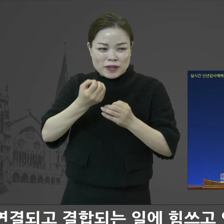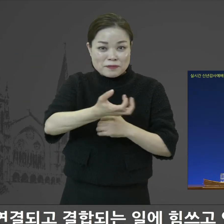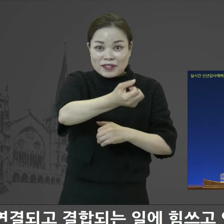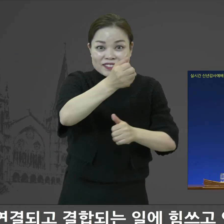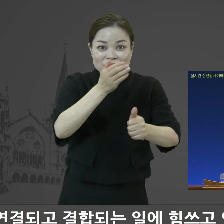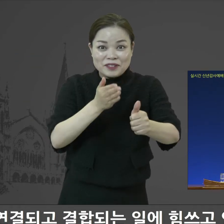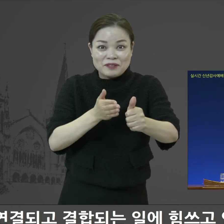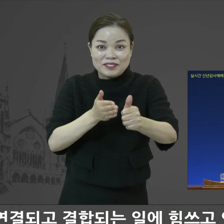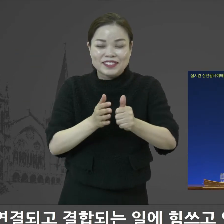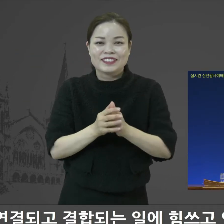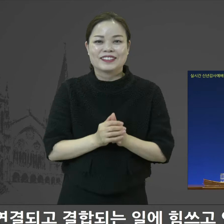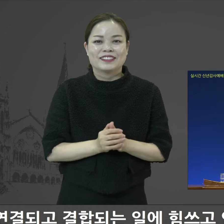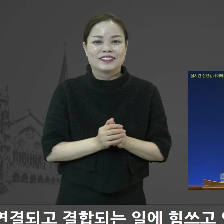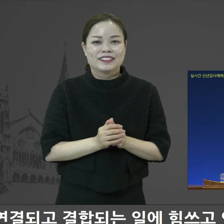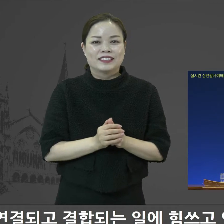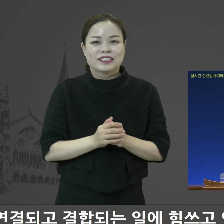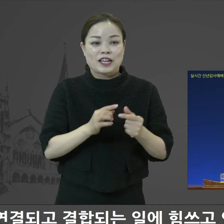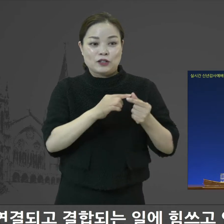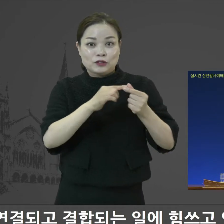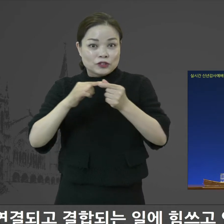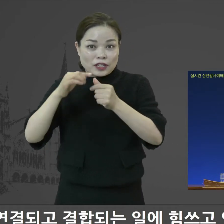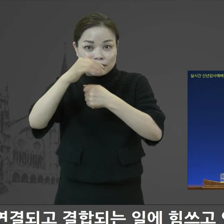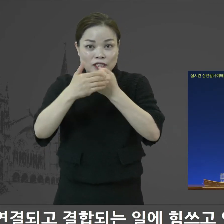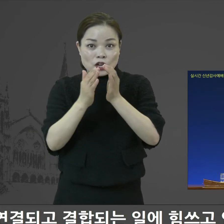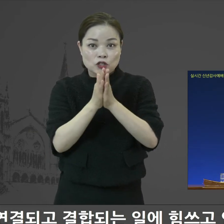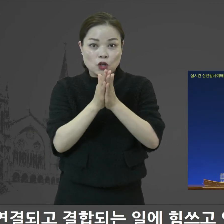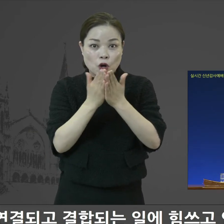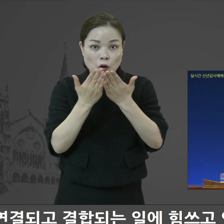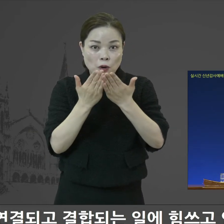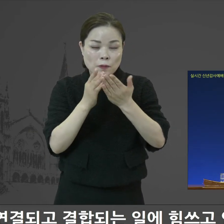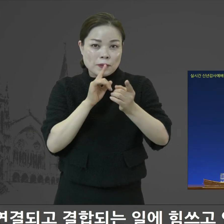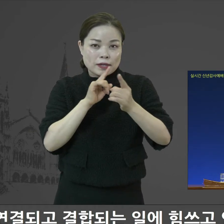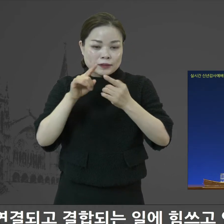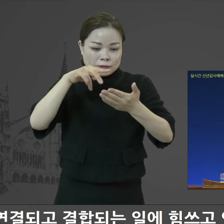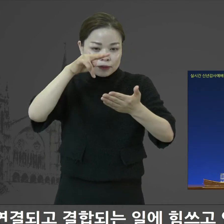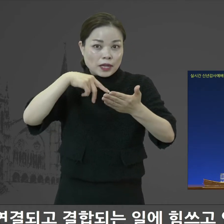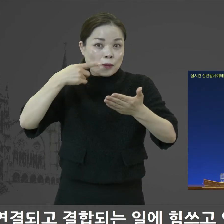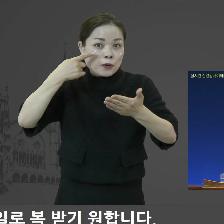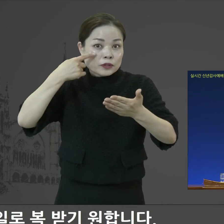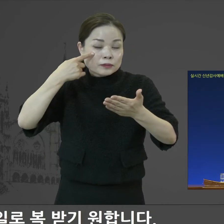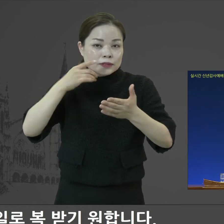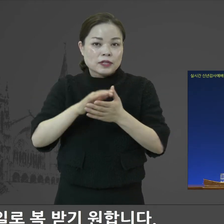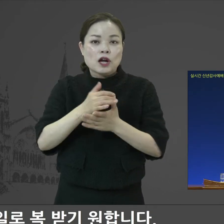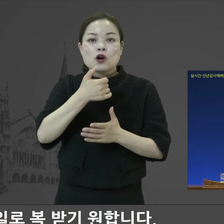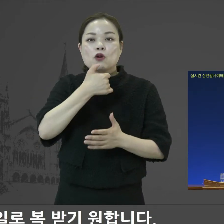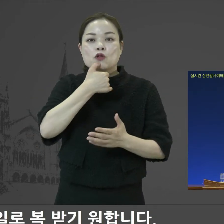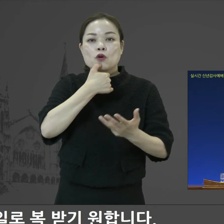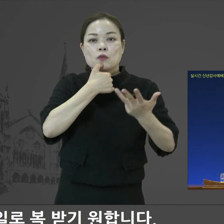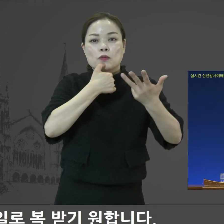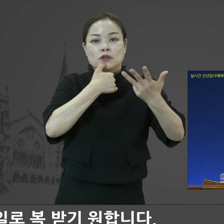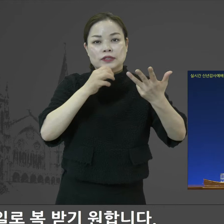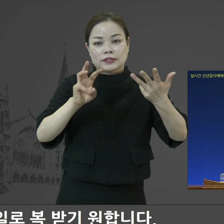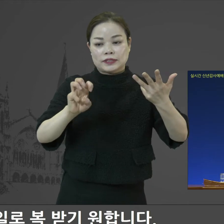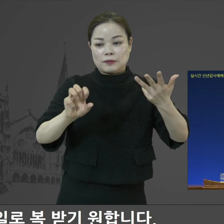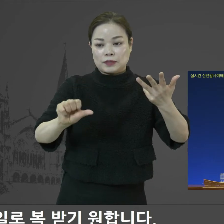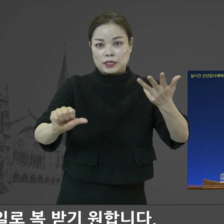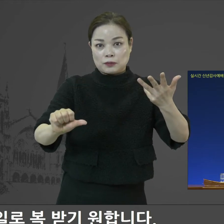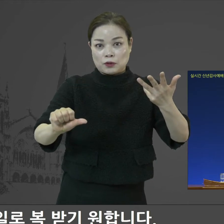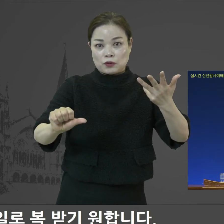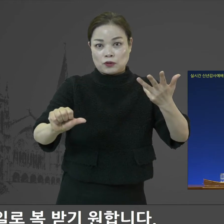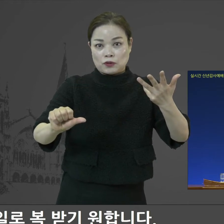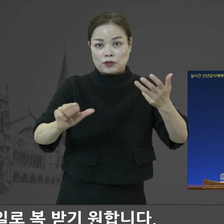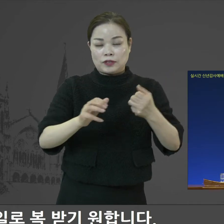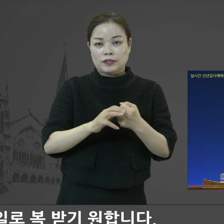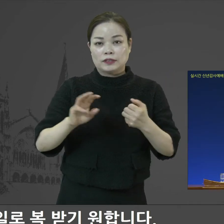좋겠습니다. 한 구절 성경 말씀 우리가 나누고 계속 말씀을 이어가고 싶은데, 로마서 8장 35절,